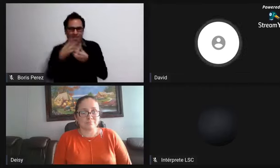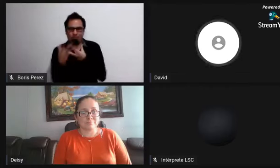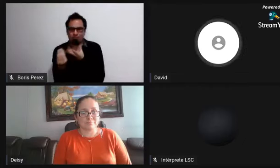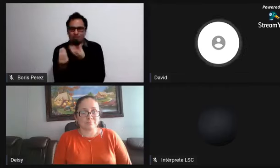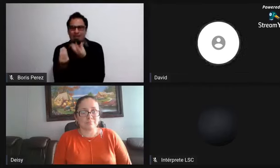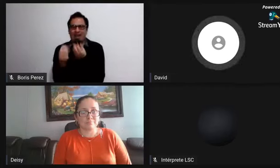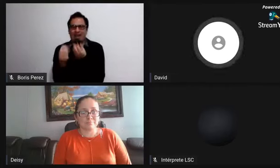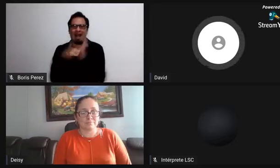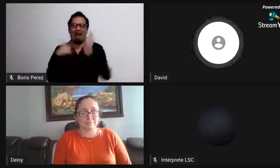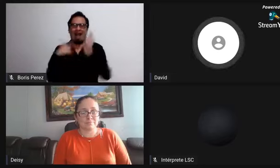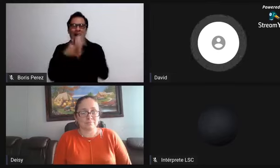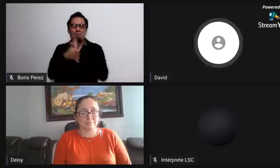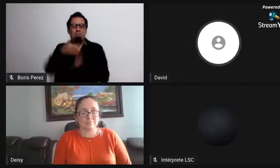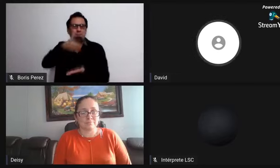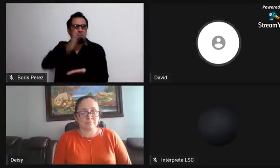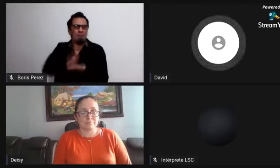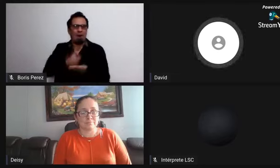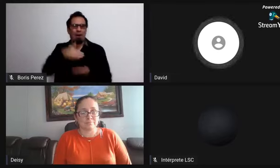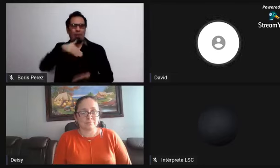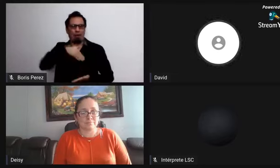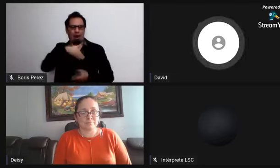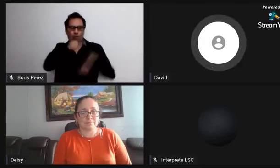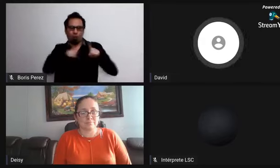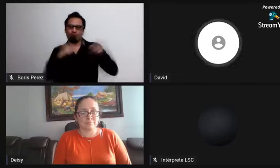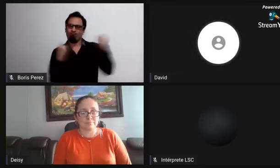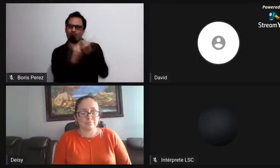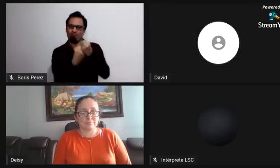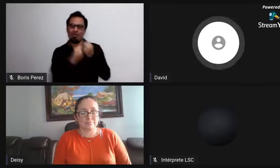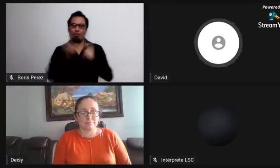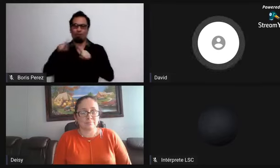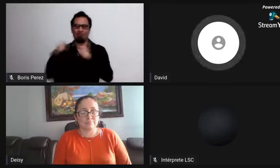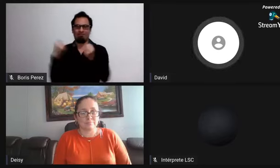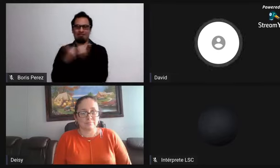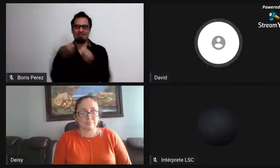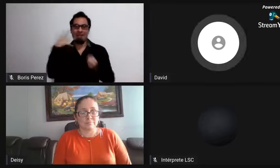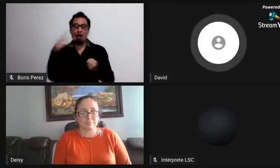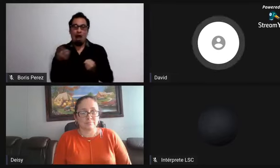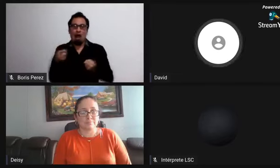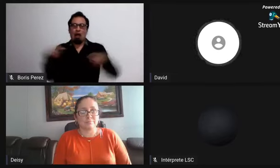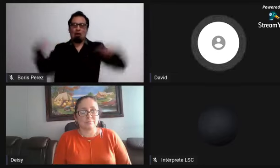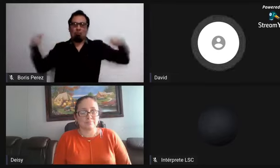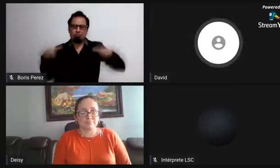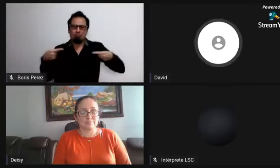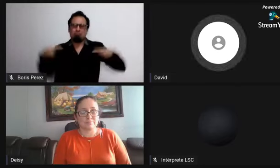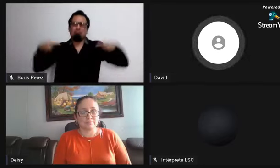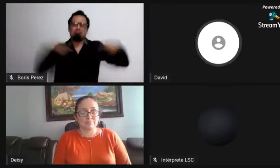esas situaciones y de esa crisis que estaba viviendo el país, es cuando vemos que